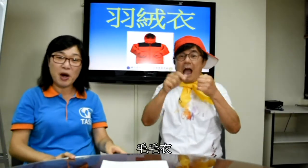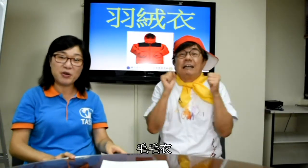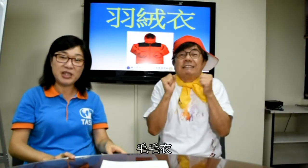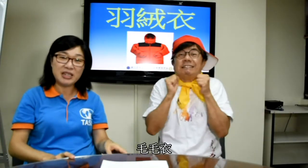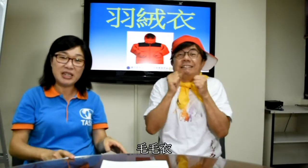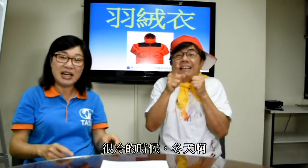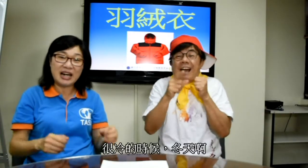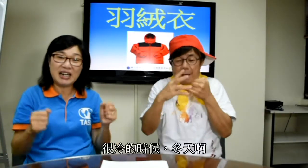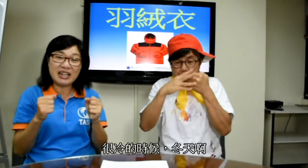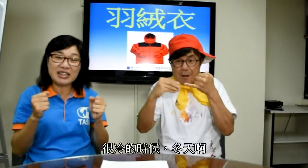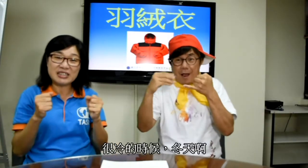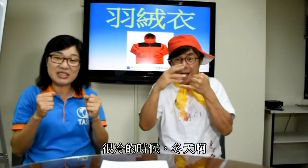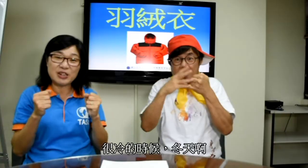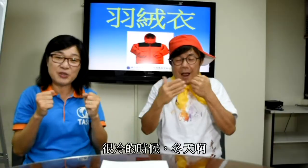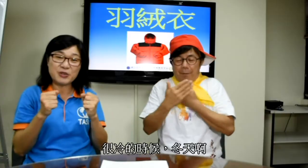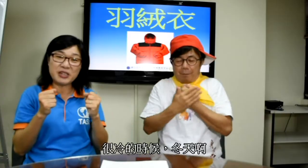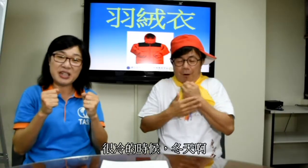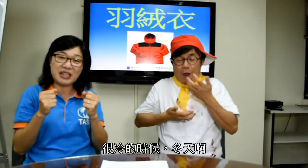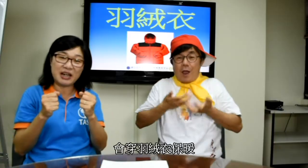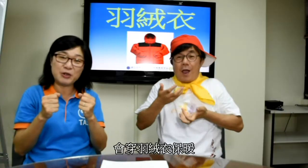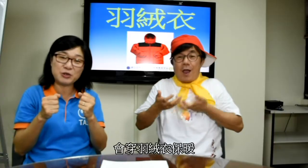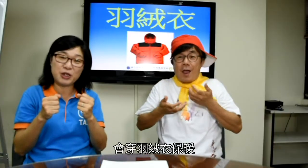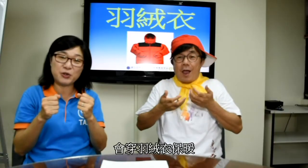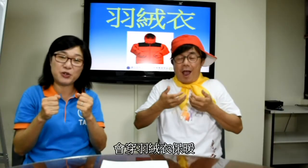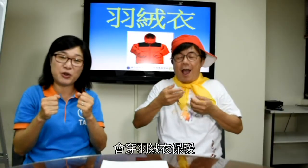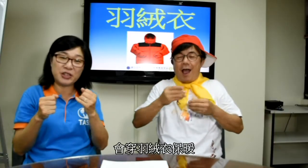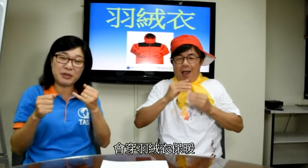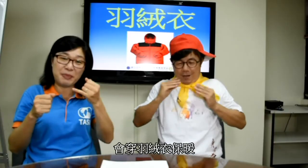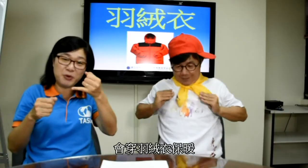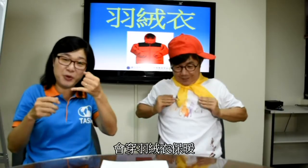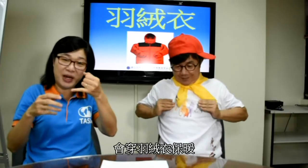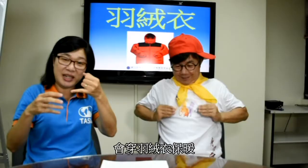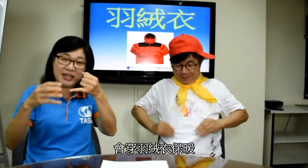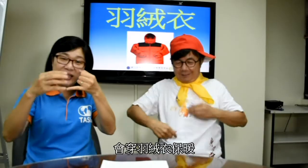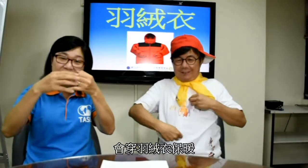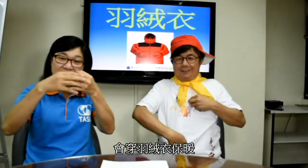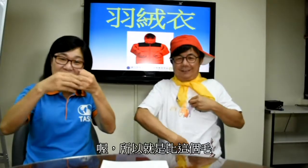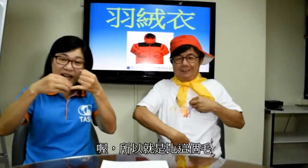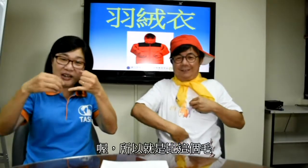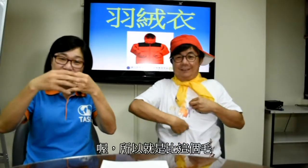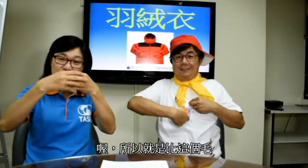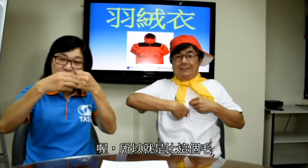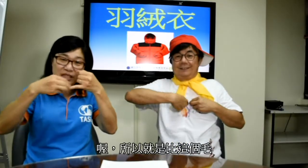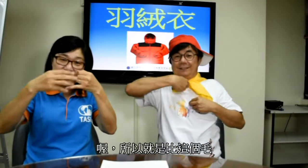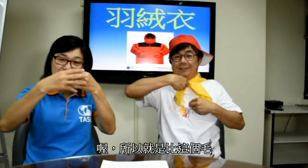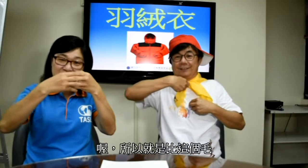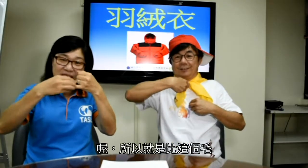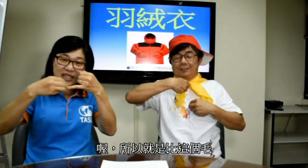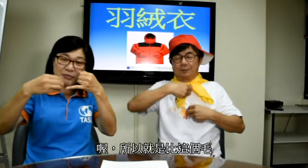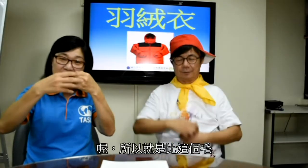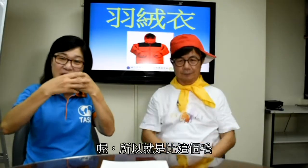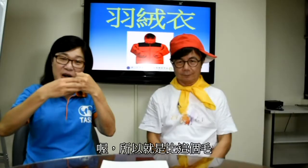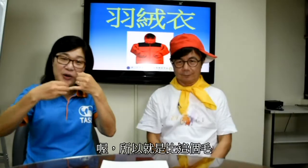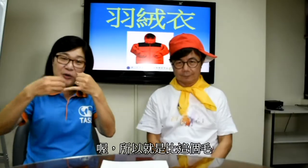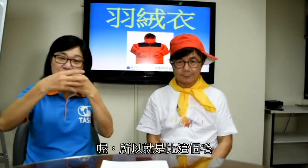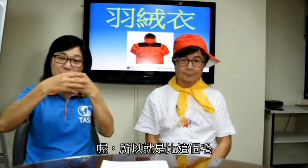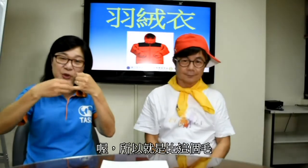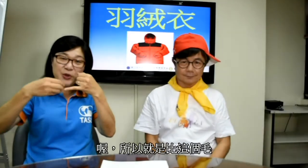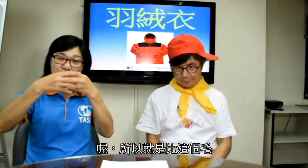毛衣。很冷的时候，冬天呢、会穿羽绒衣保暖，所以就是比这个毛，